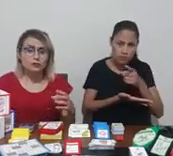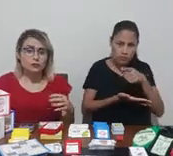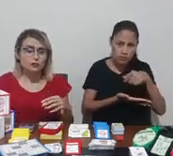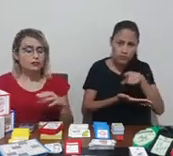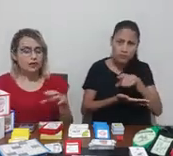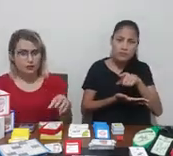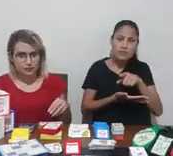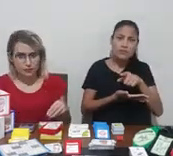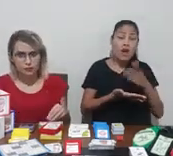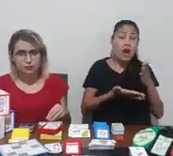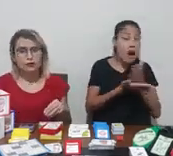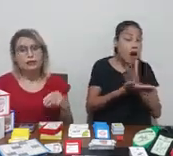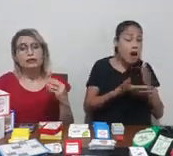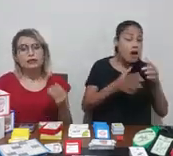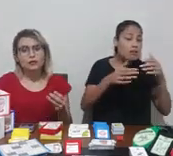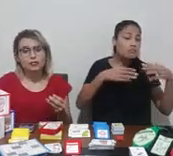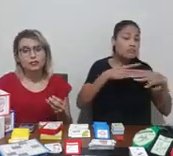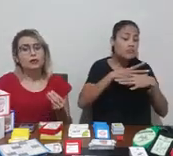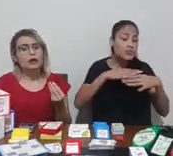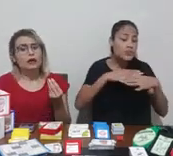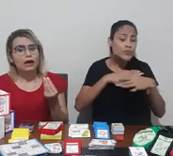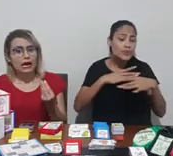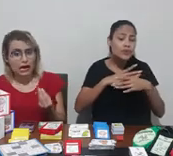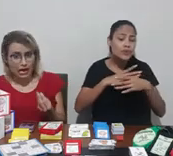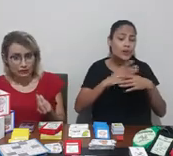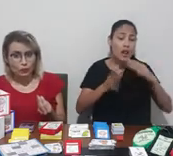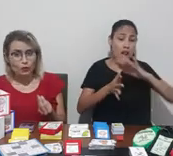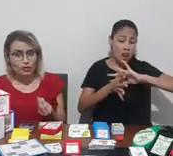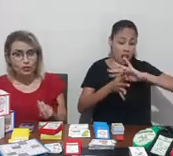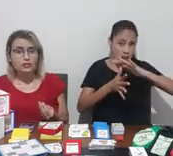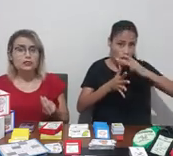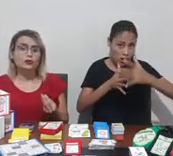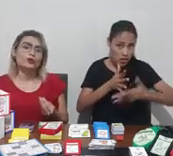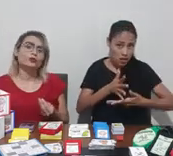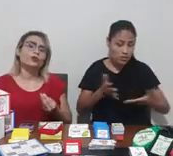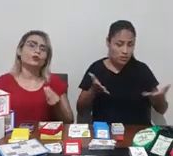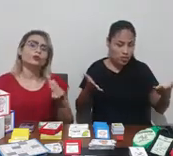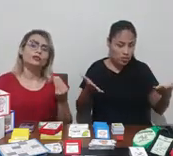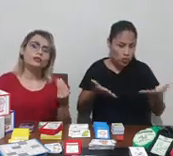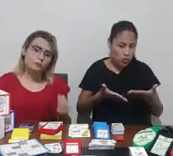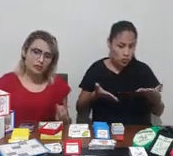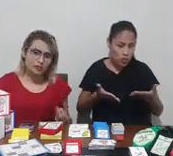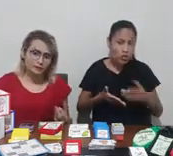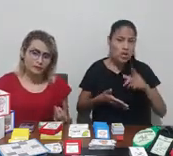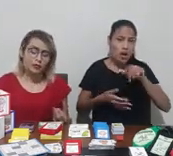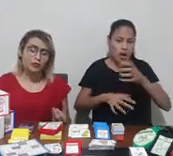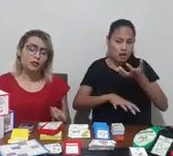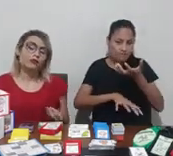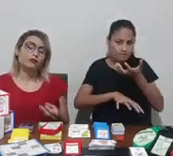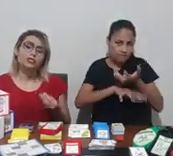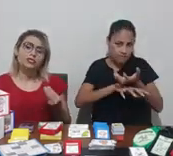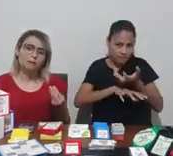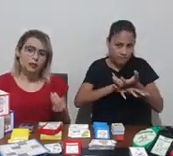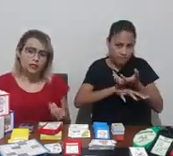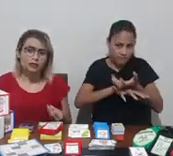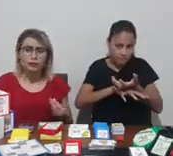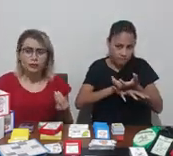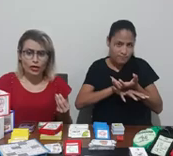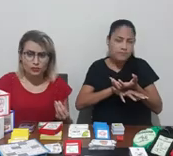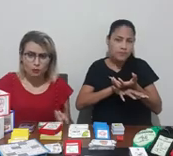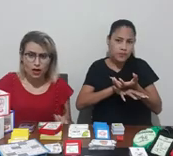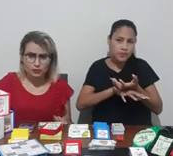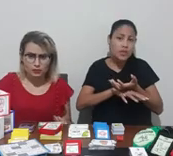algumas cidades, Libras, atualmente, ela se tornou disciplina. Então, disciplina